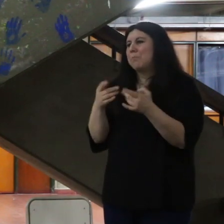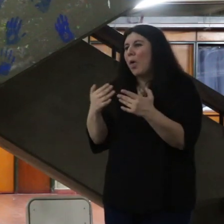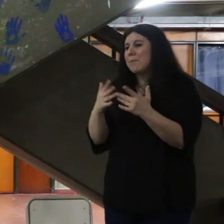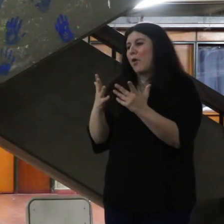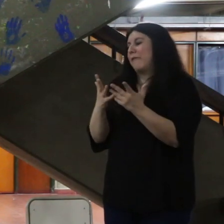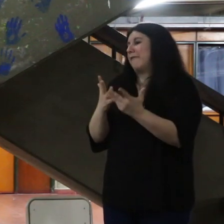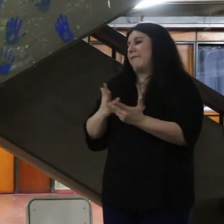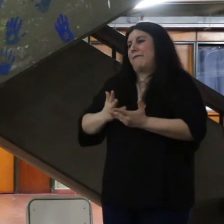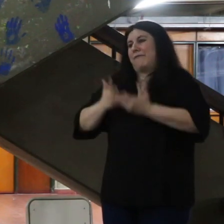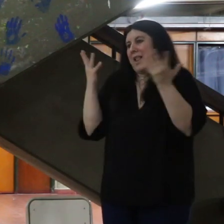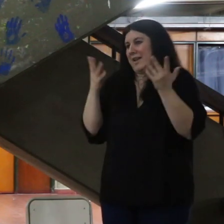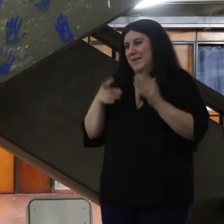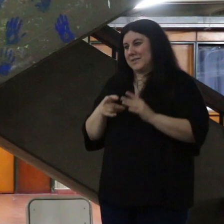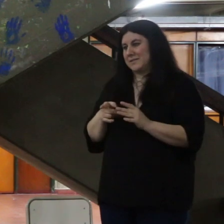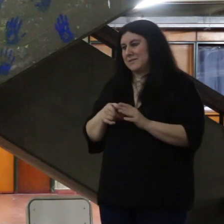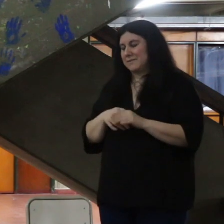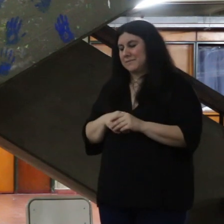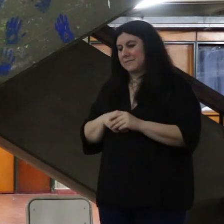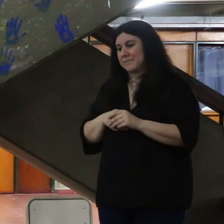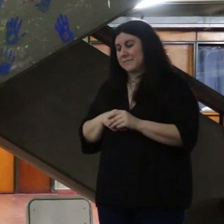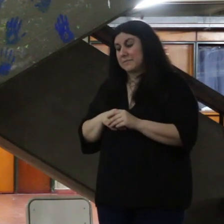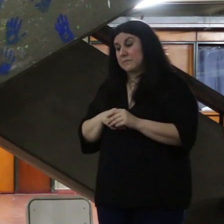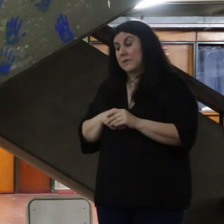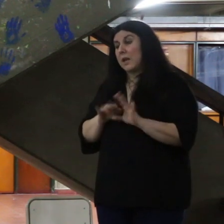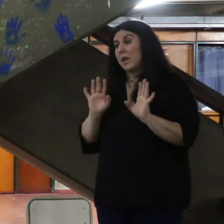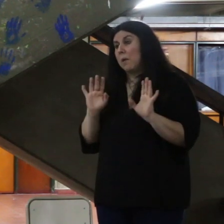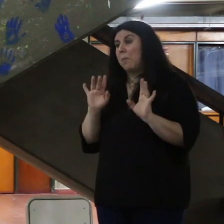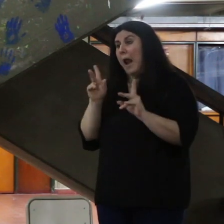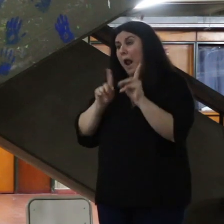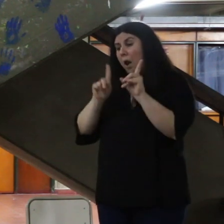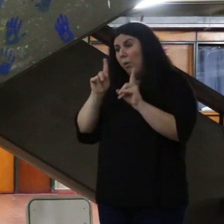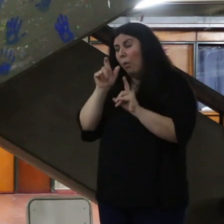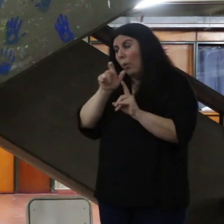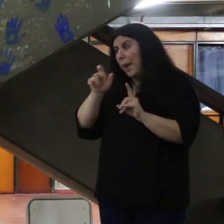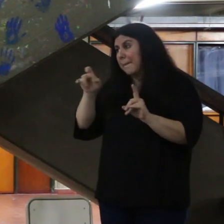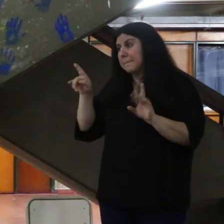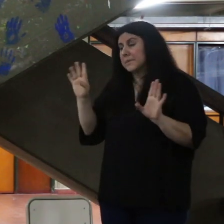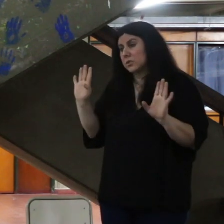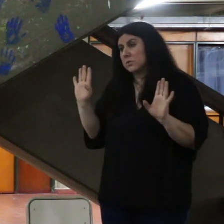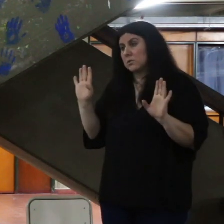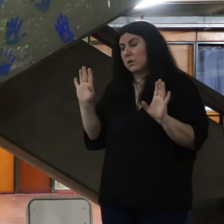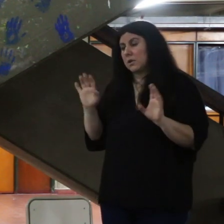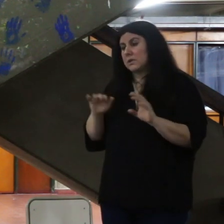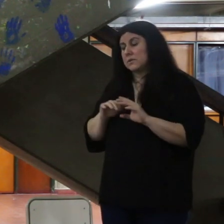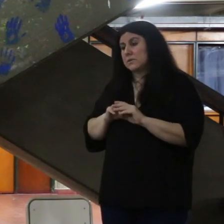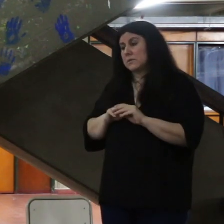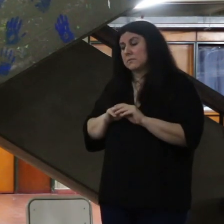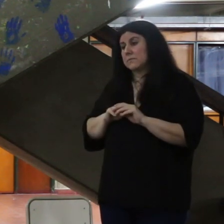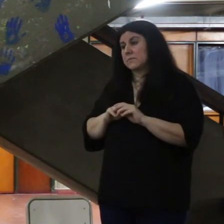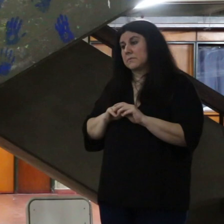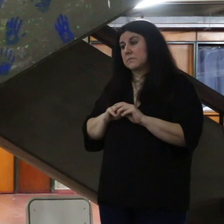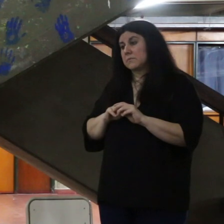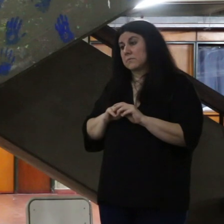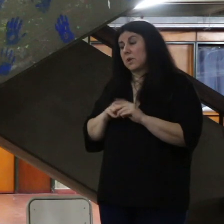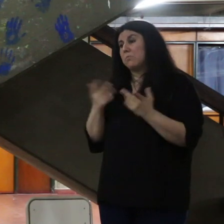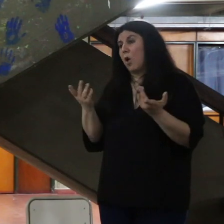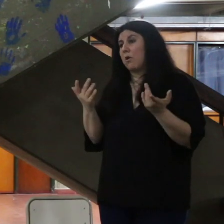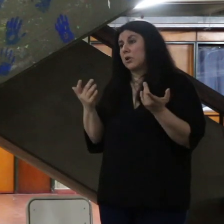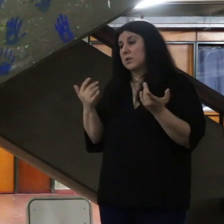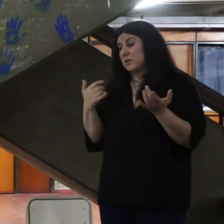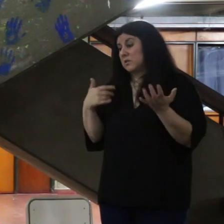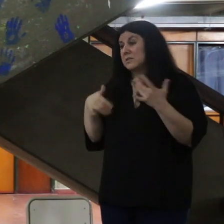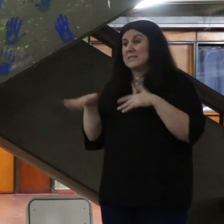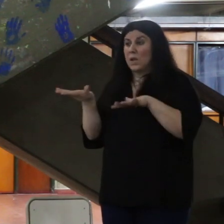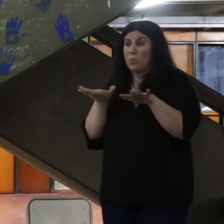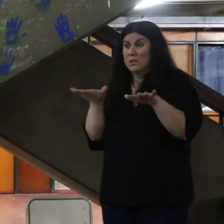La escuela es un lugar para ser feliz. Y para muchos y muchas, lamentablemente, y por las condiciones